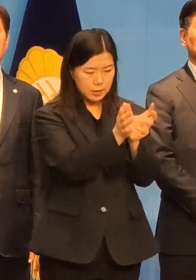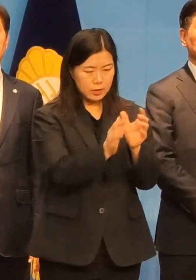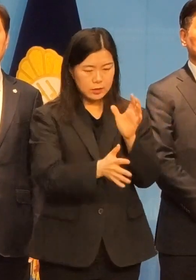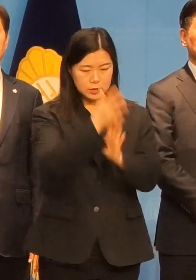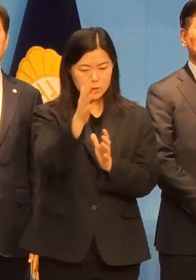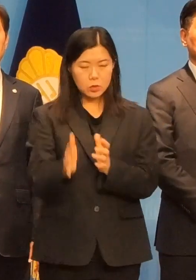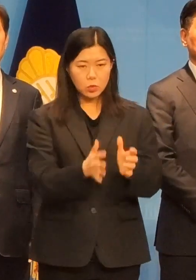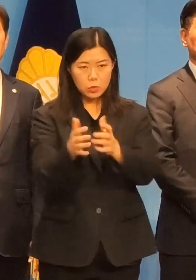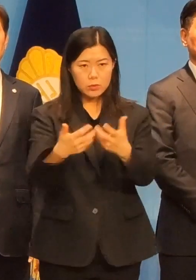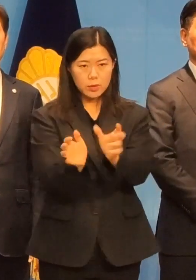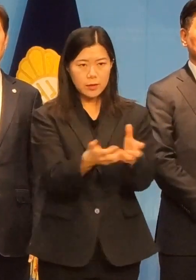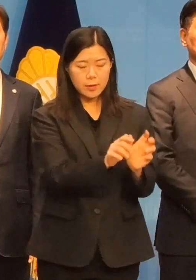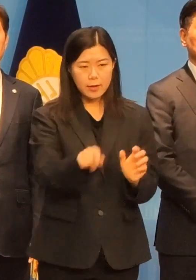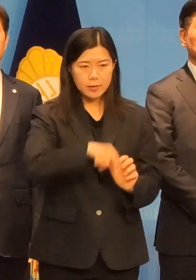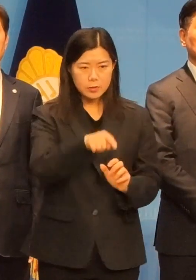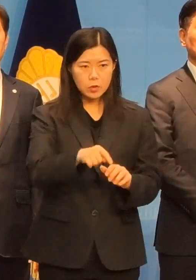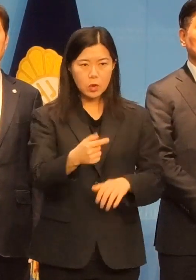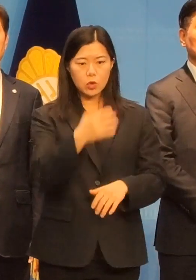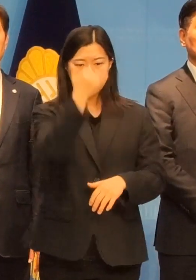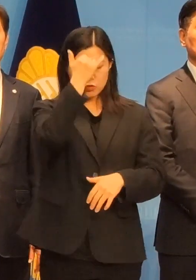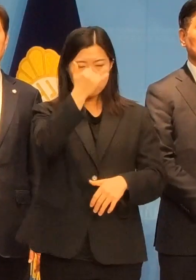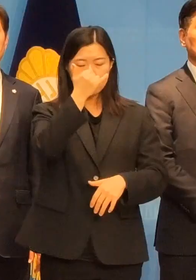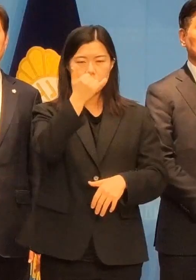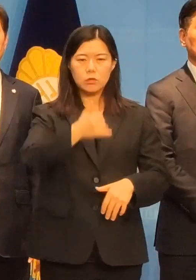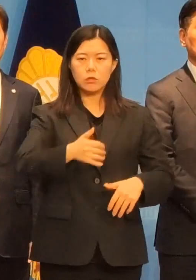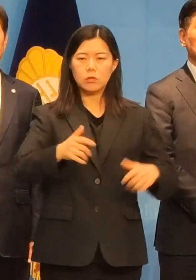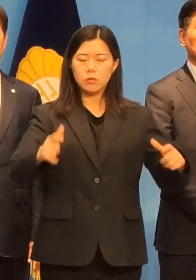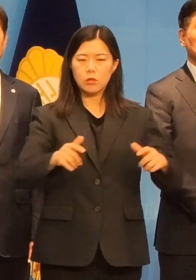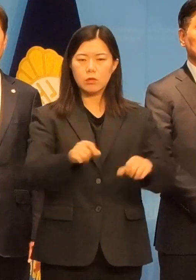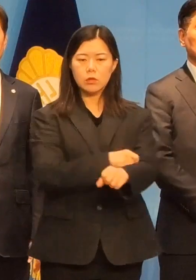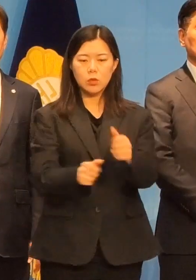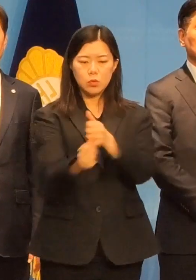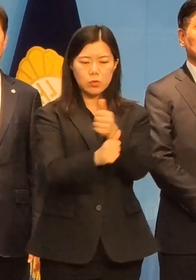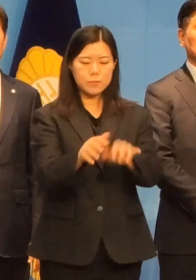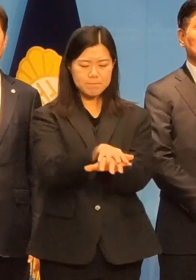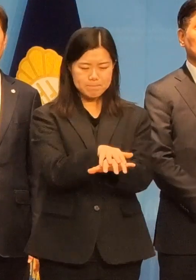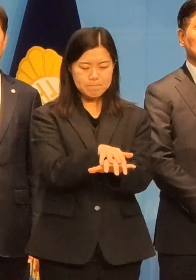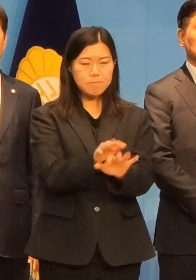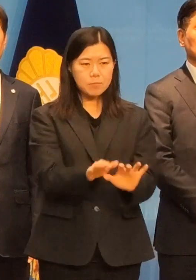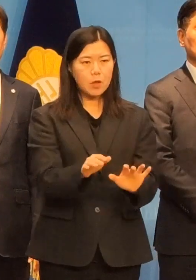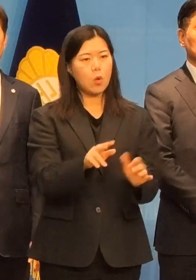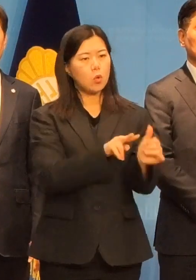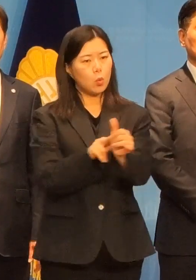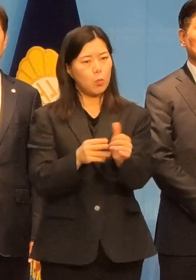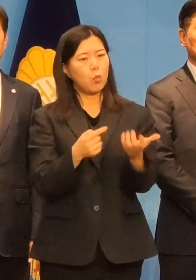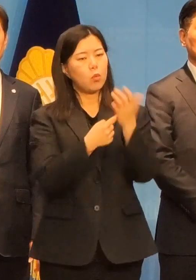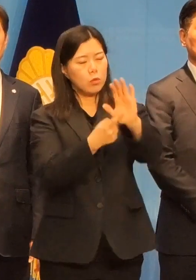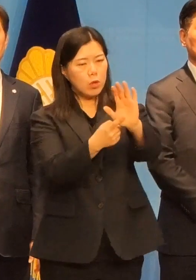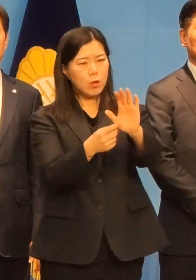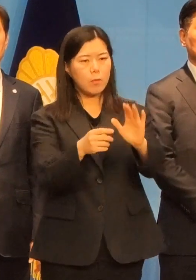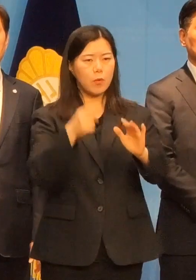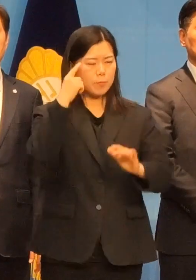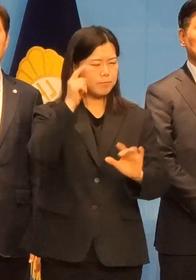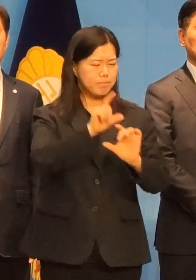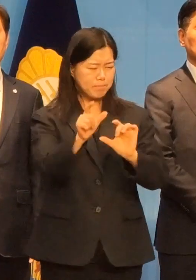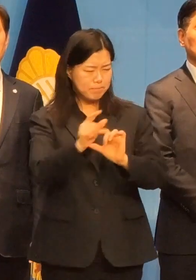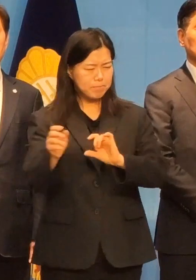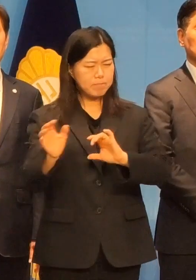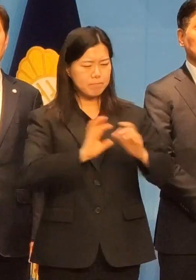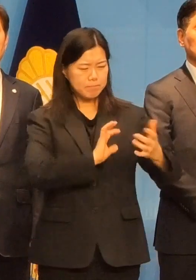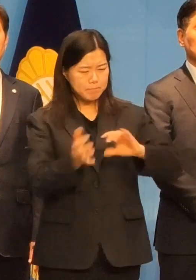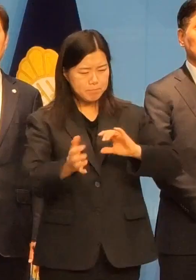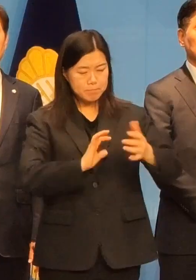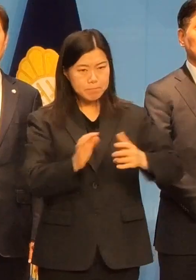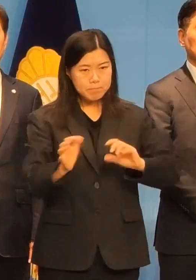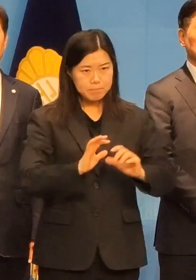차원의 가칭 충청특위를 구성하고 충분한 정보 공개와 수기, 공론화 과정을 통해